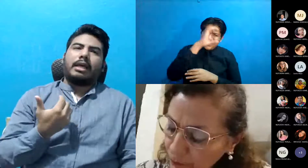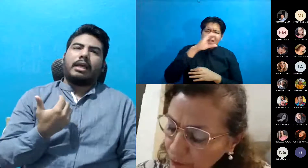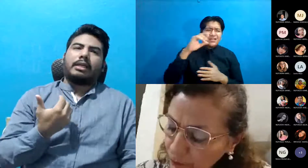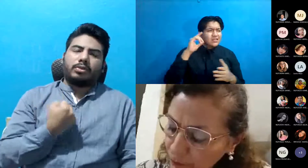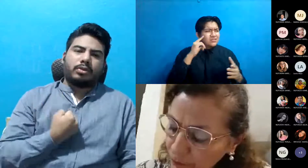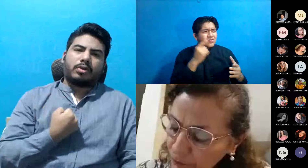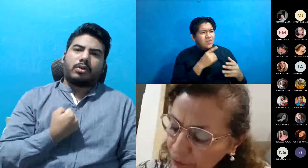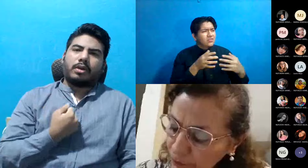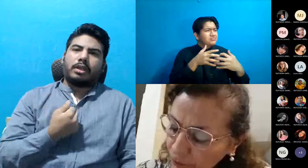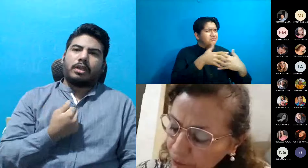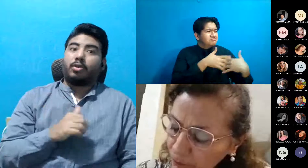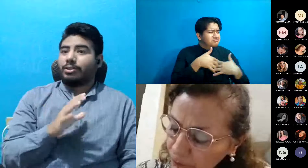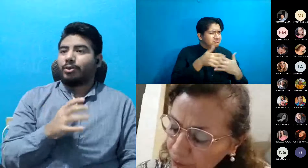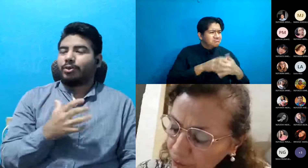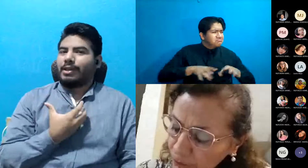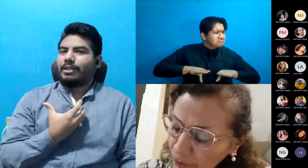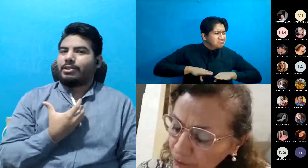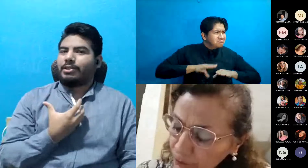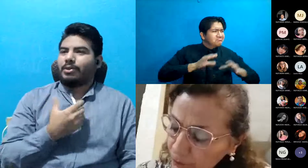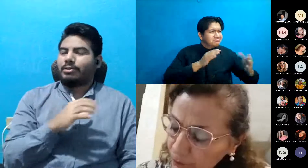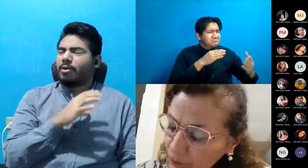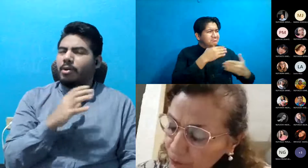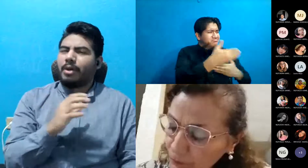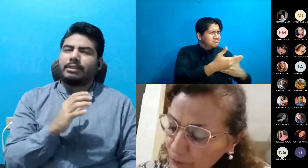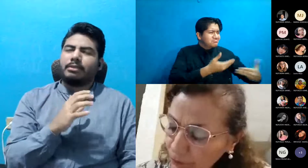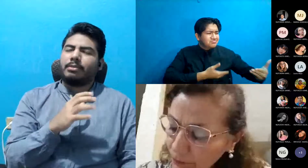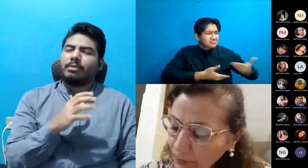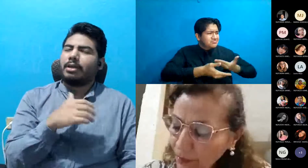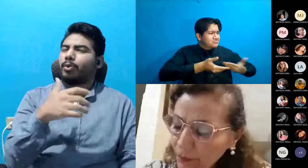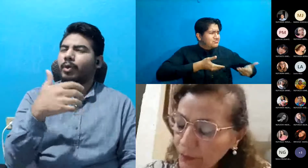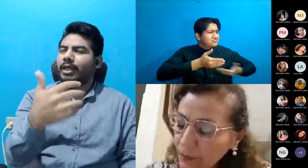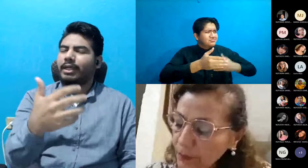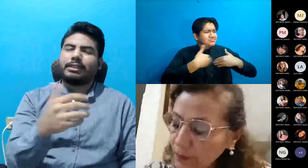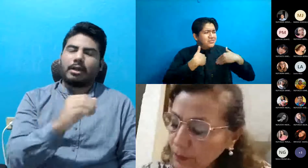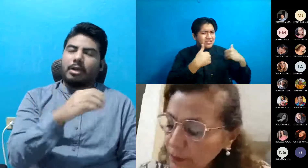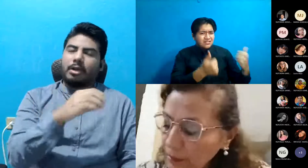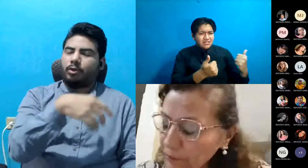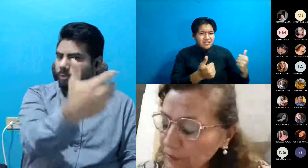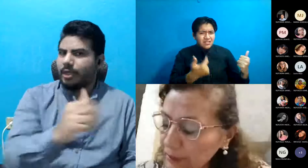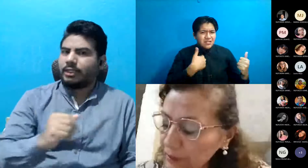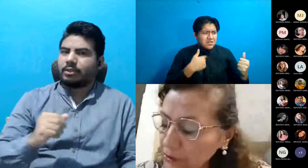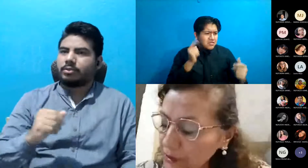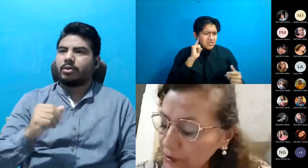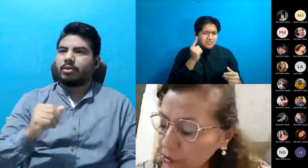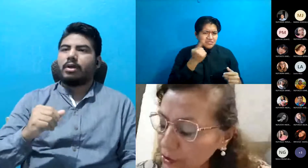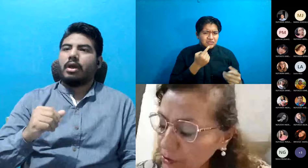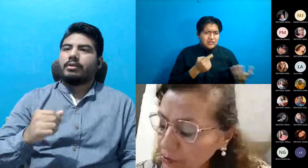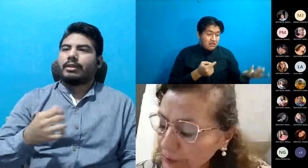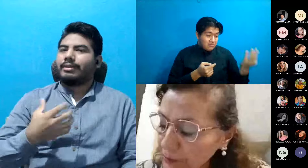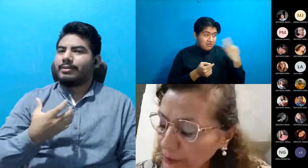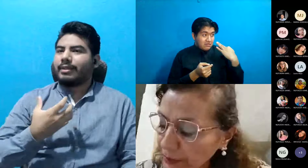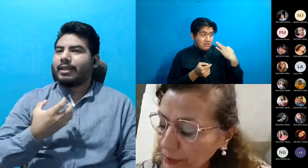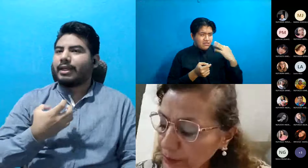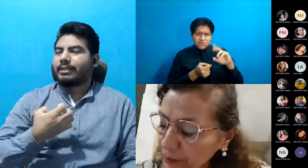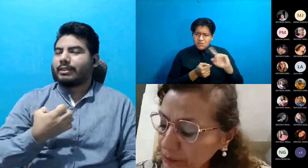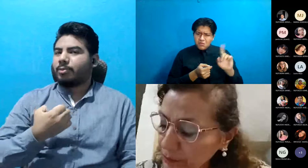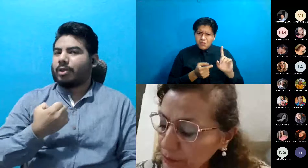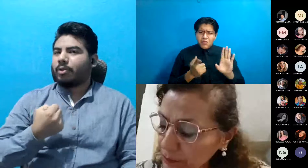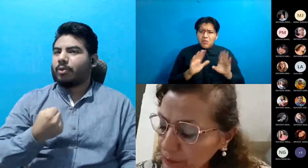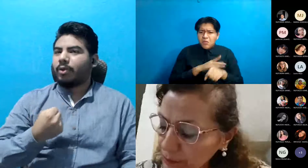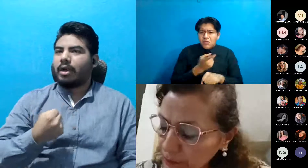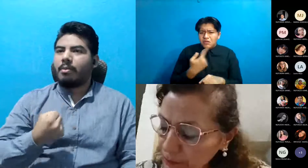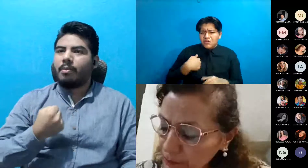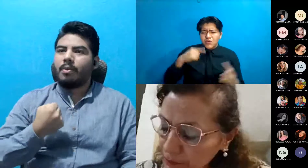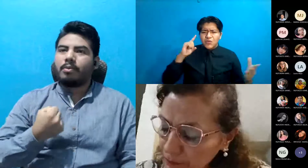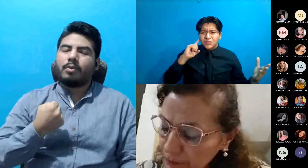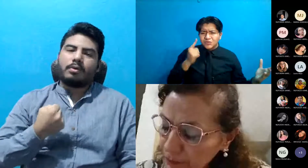decir, yo soy sordo y sordos me han dicho, esto es algo muy padre, si me dieran la oportunidad de nacer, incluso volvería a ser sordo. O sea, se tiene hacia ese